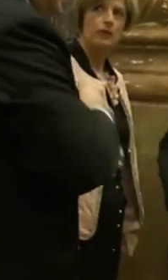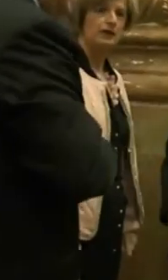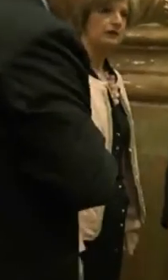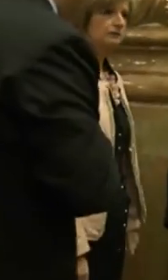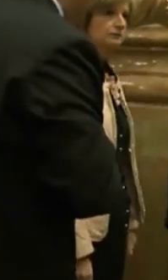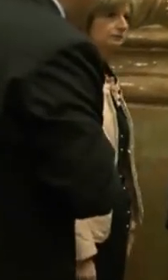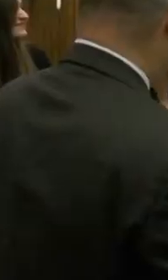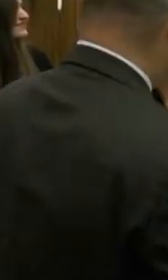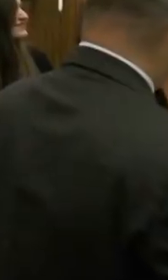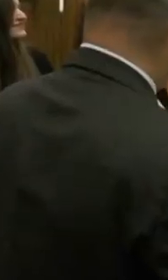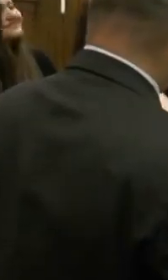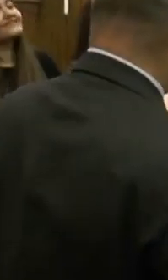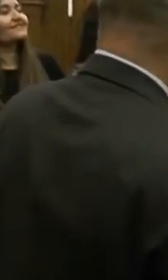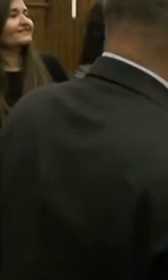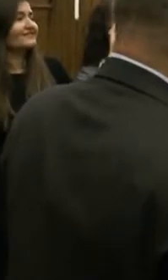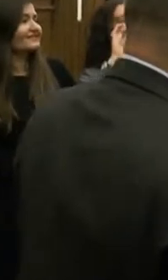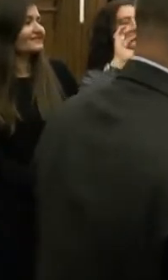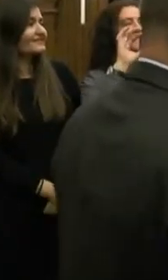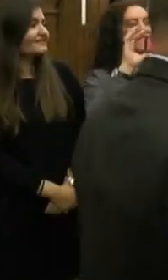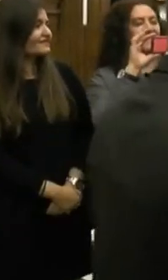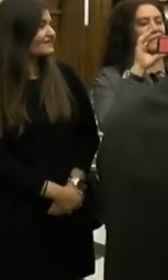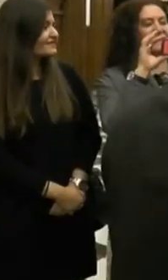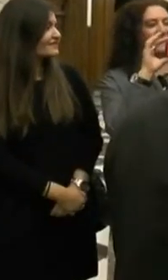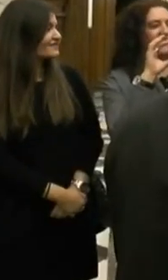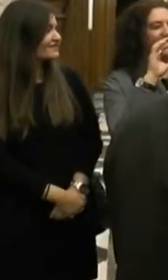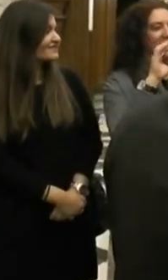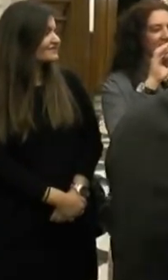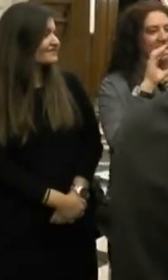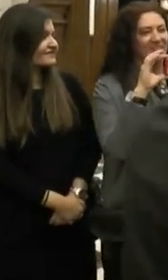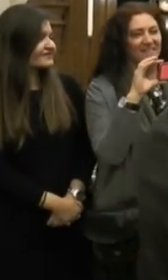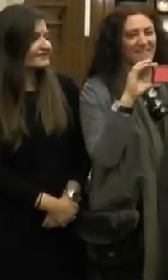de la Federación. Gracias por la invitación.